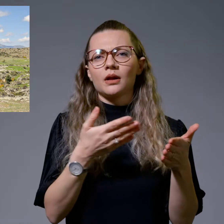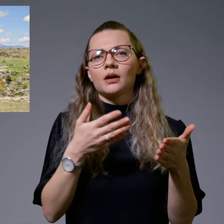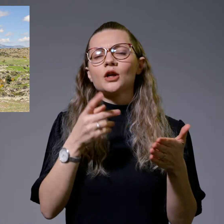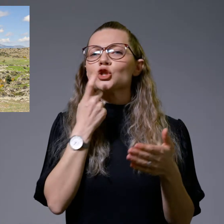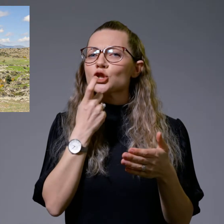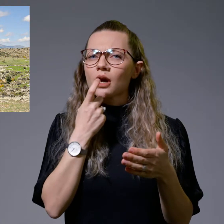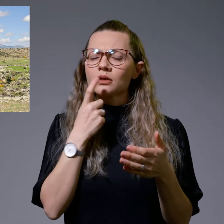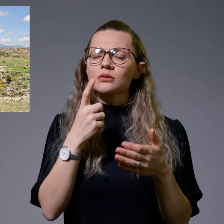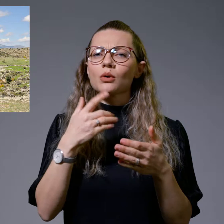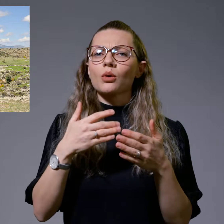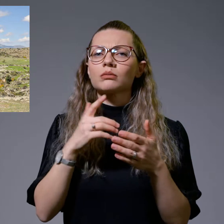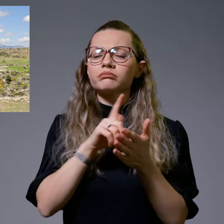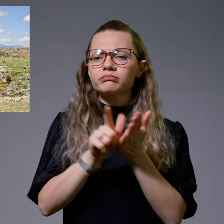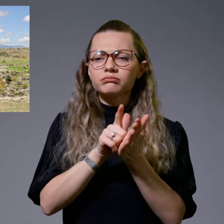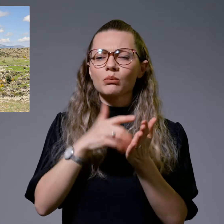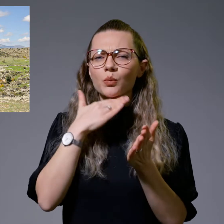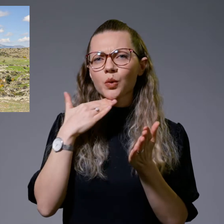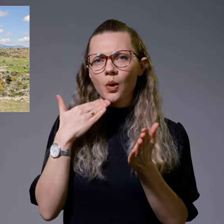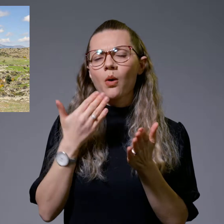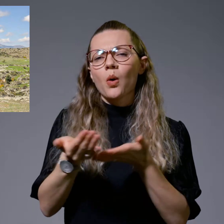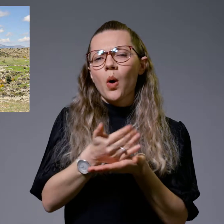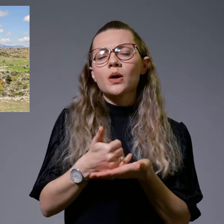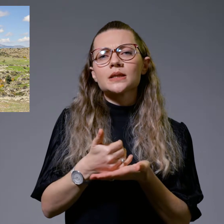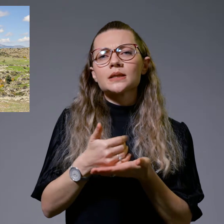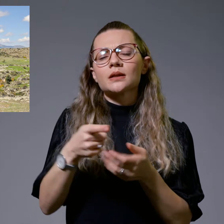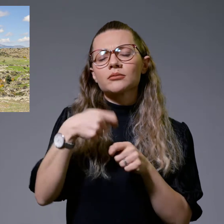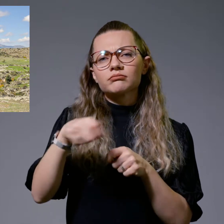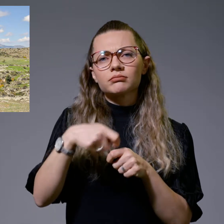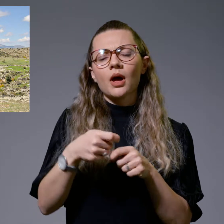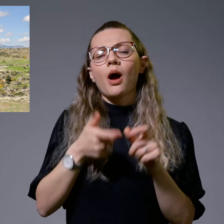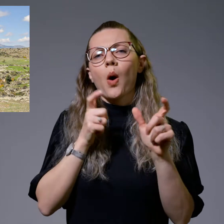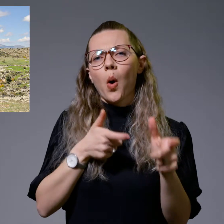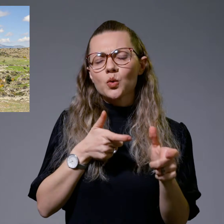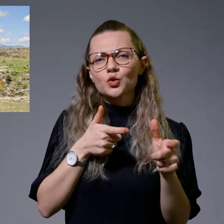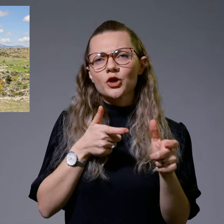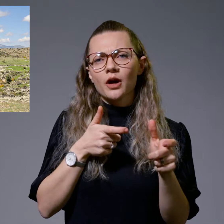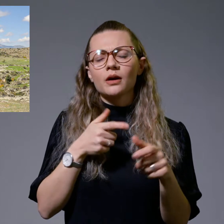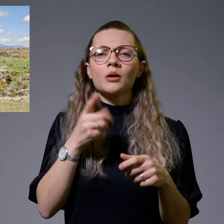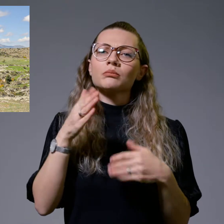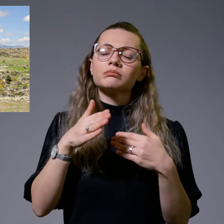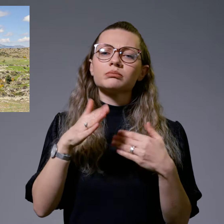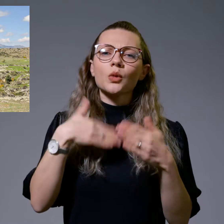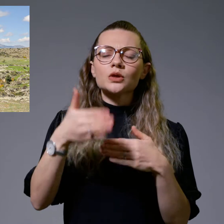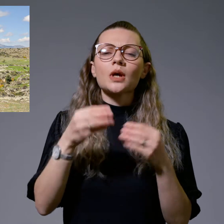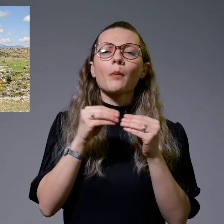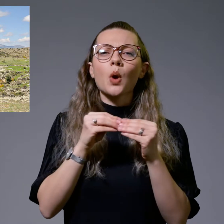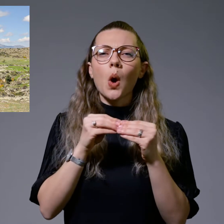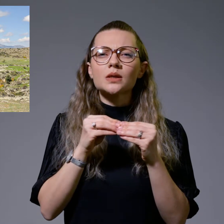Железото долго време се користело за изработка на оружје, додека бронзата останала типична